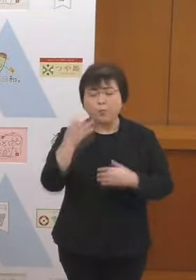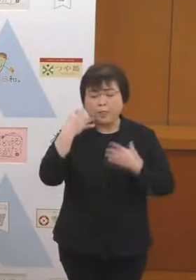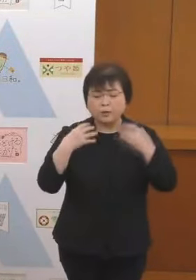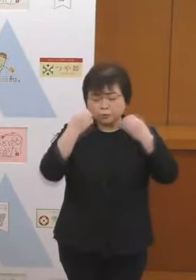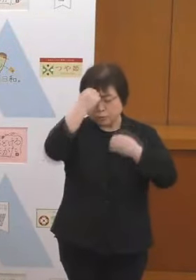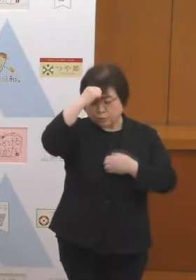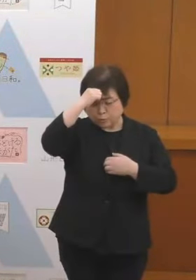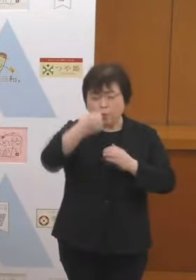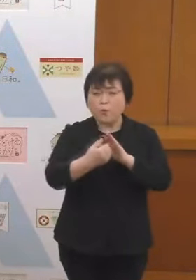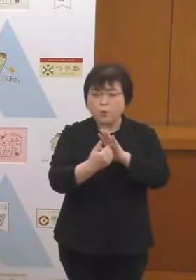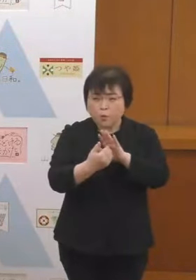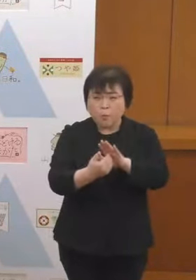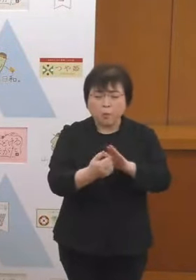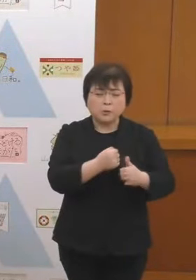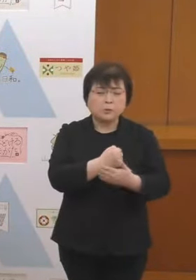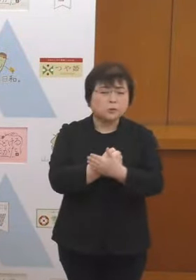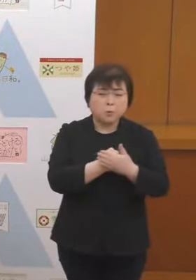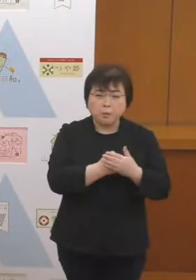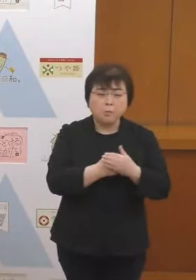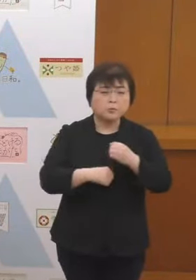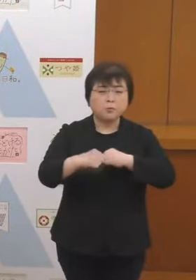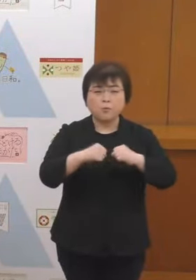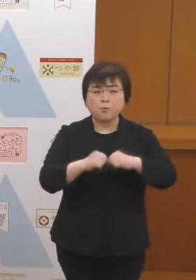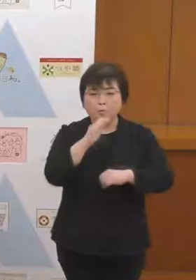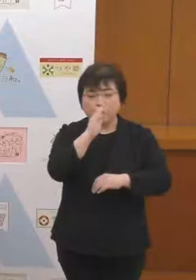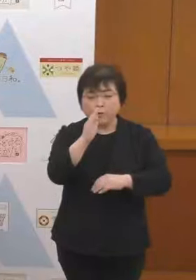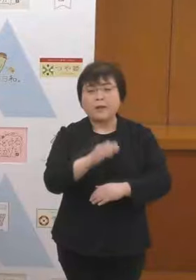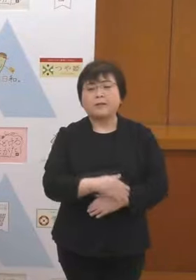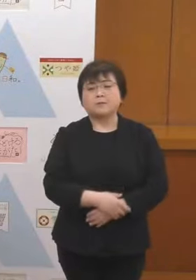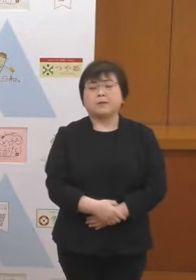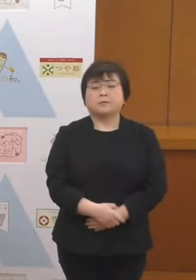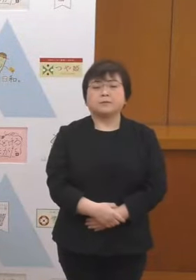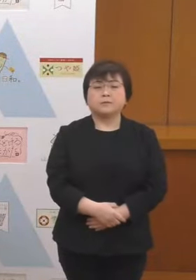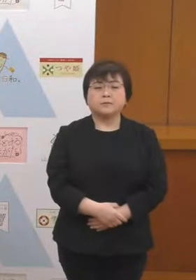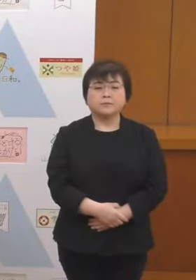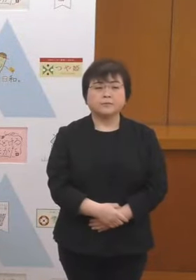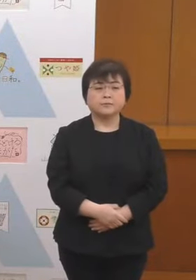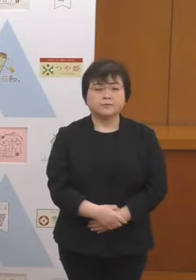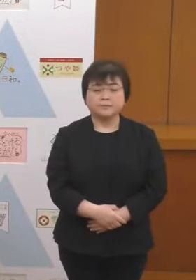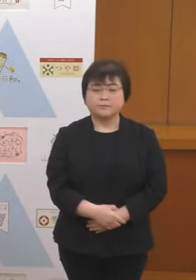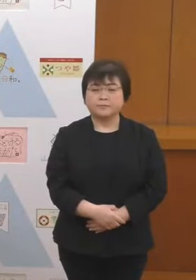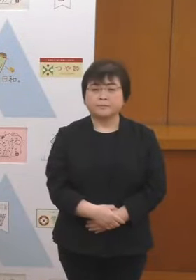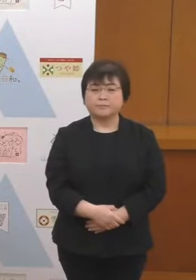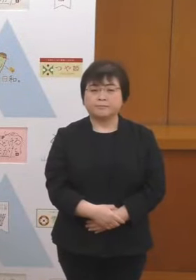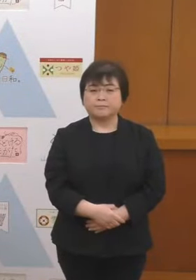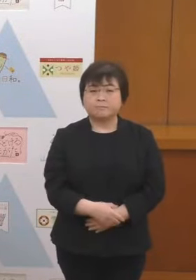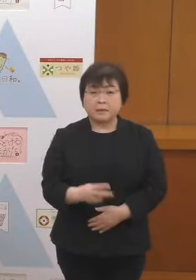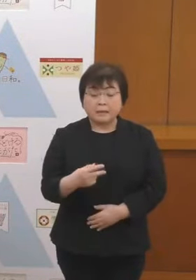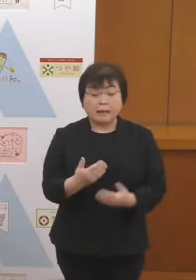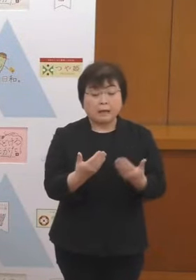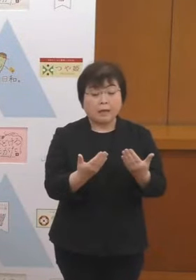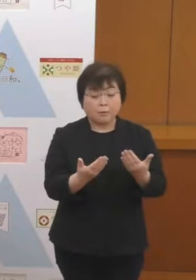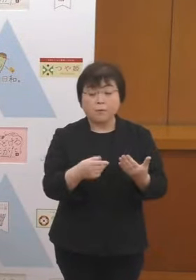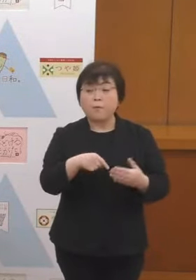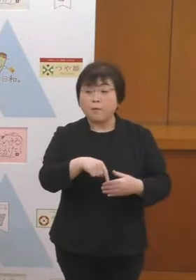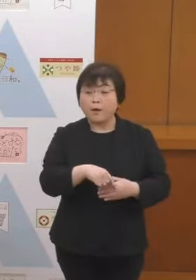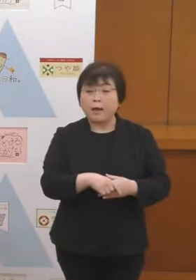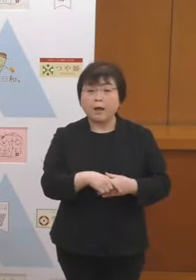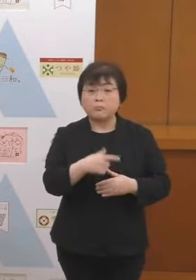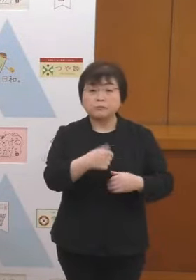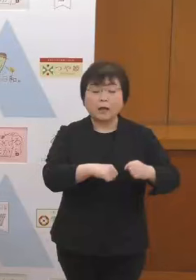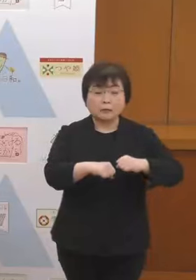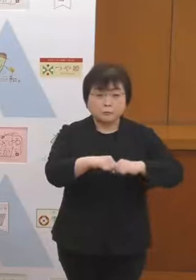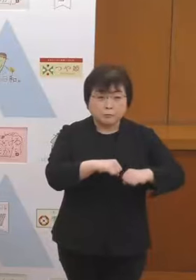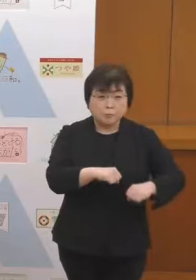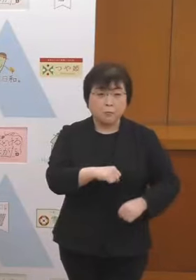予防し命を守る行動を取っていただきますようお願いいたしますまた学校では部活